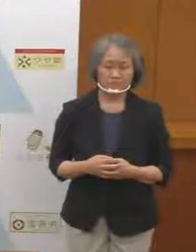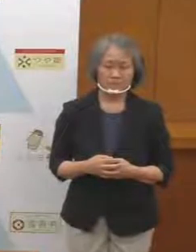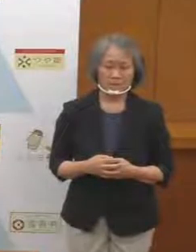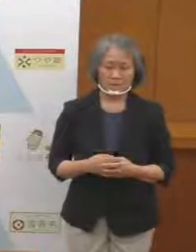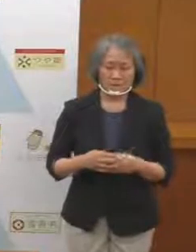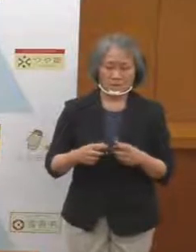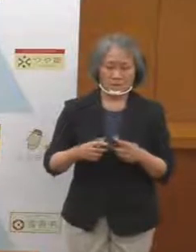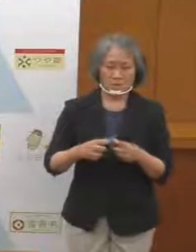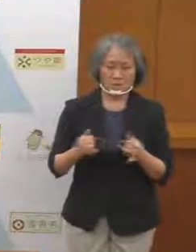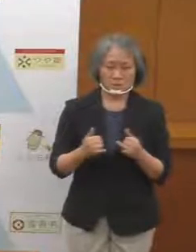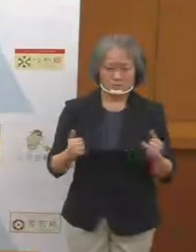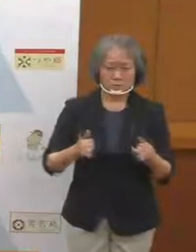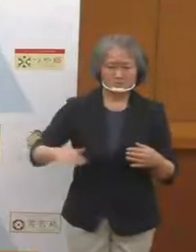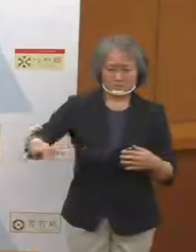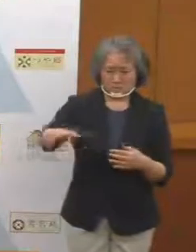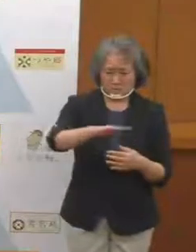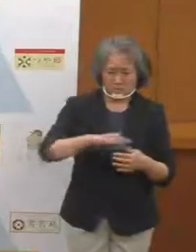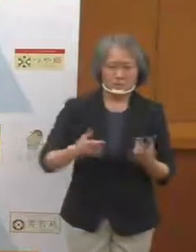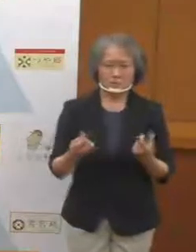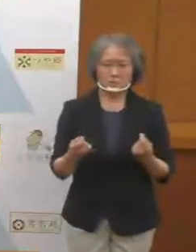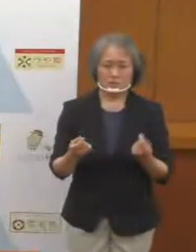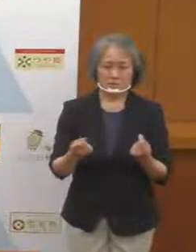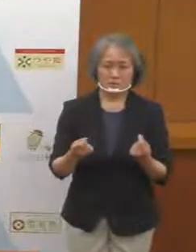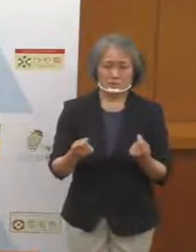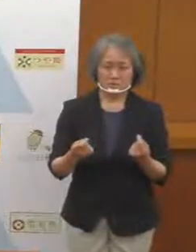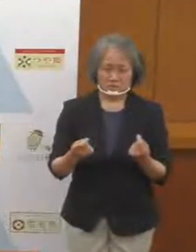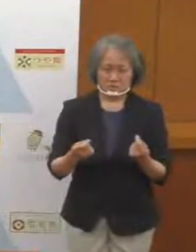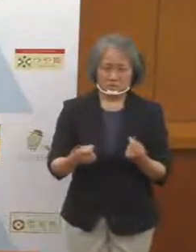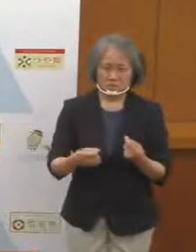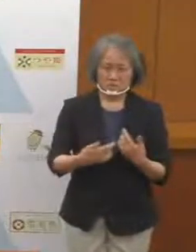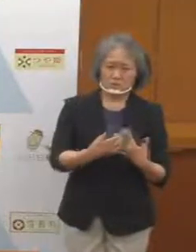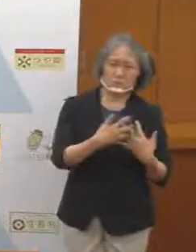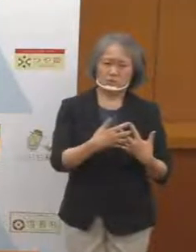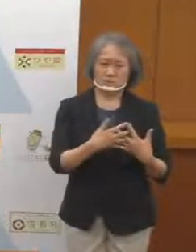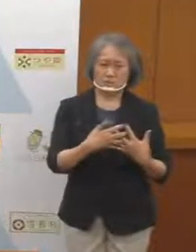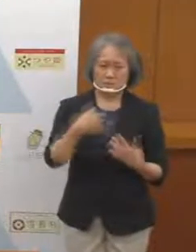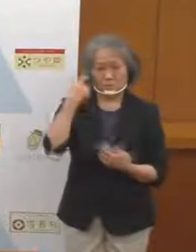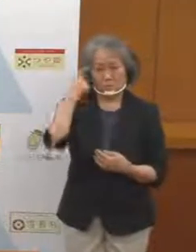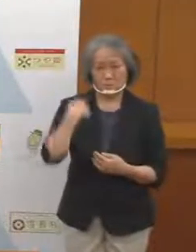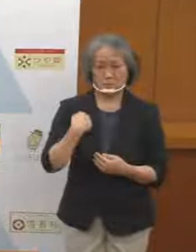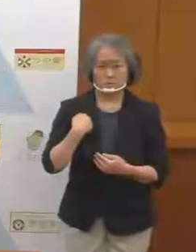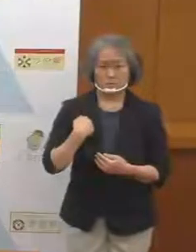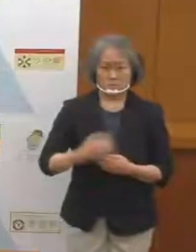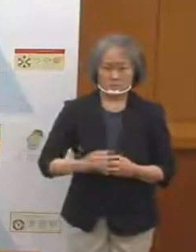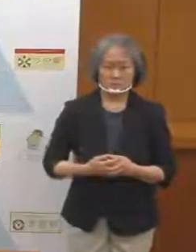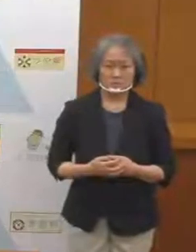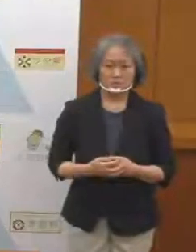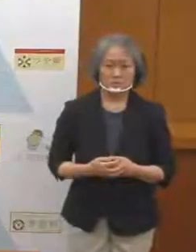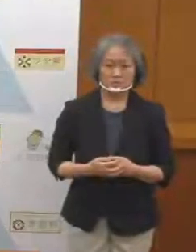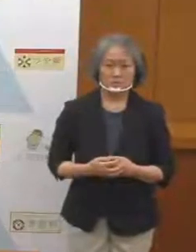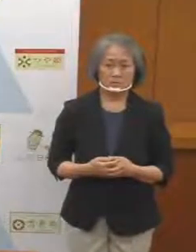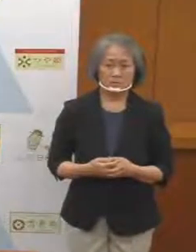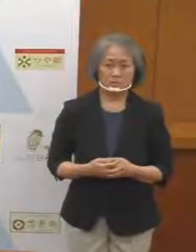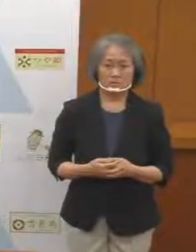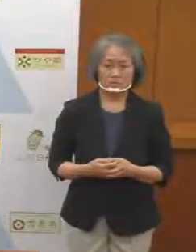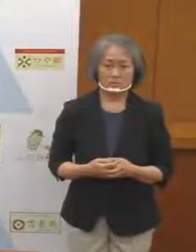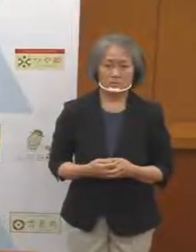全国民の皆さんが大きな食を衝撃を受けたのではないかなというふうに思っています